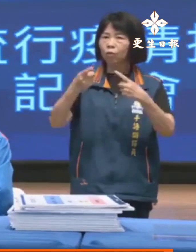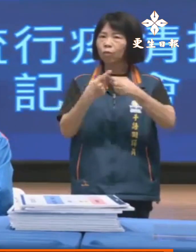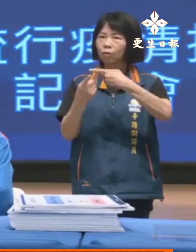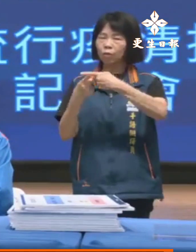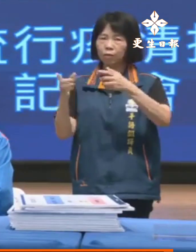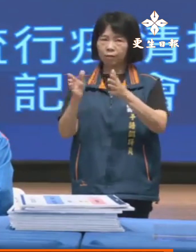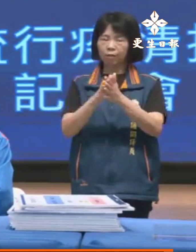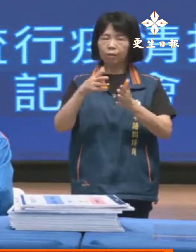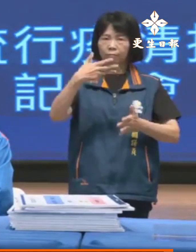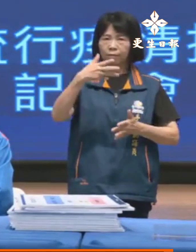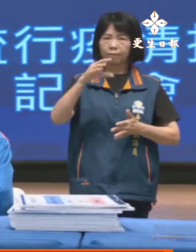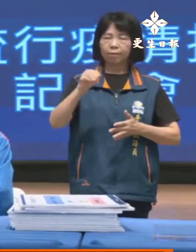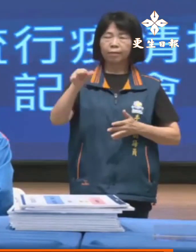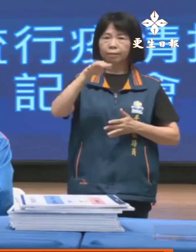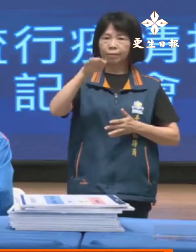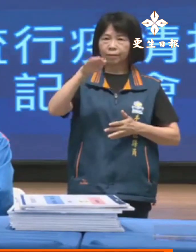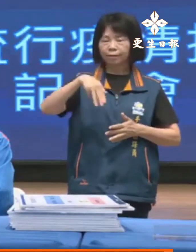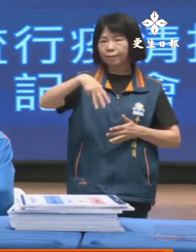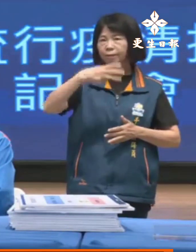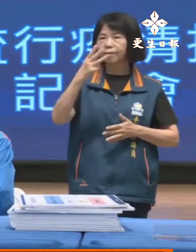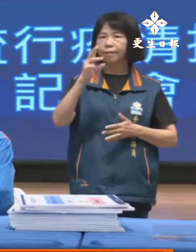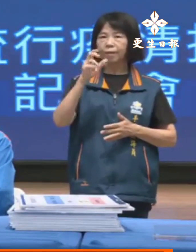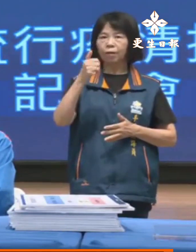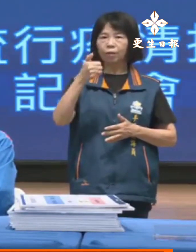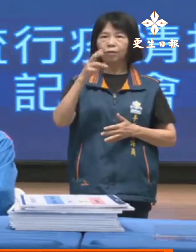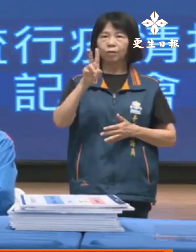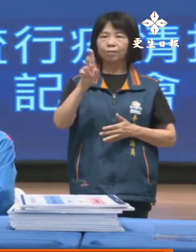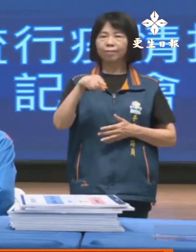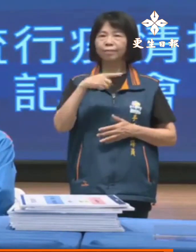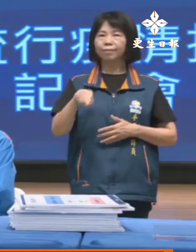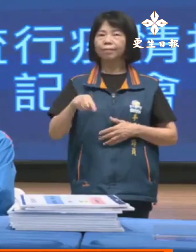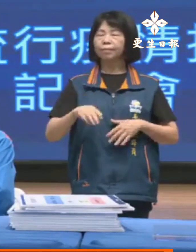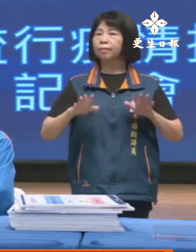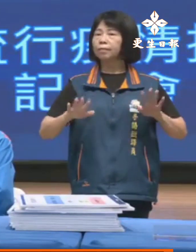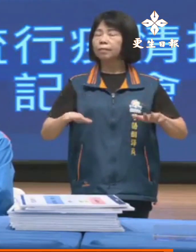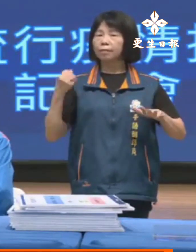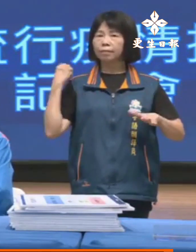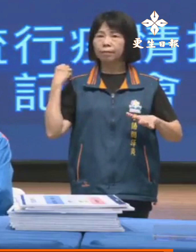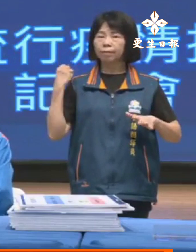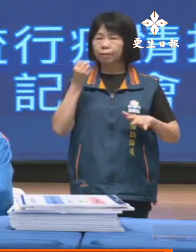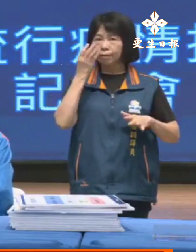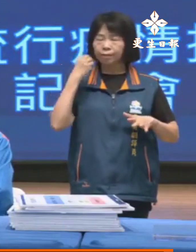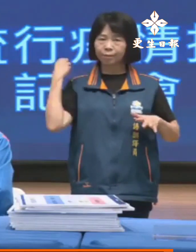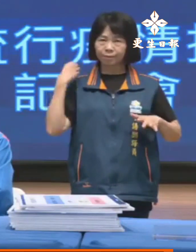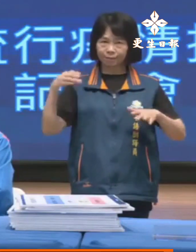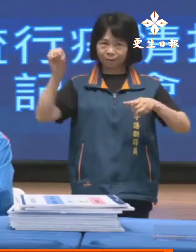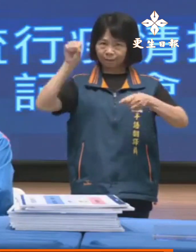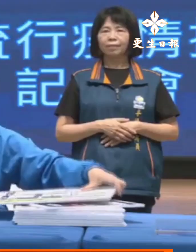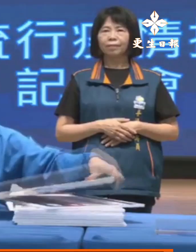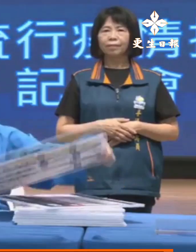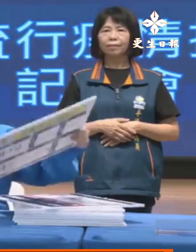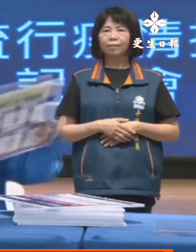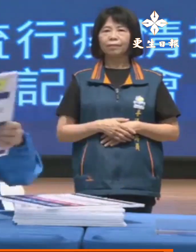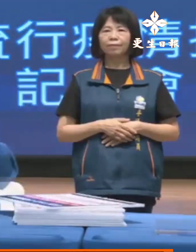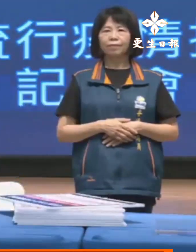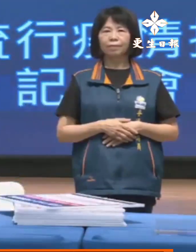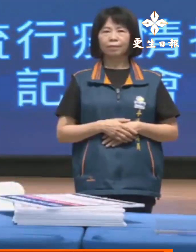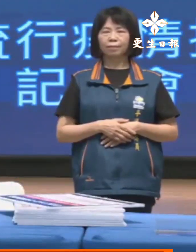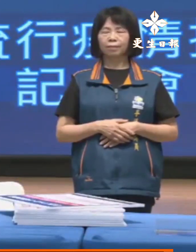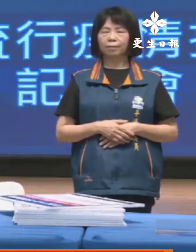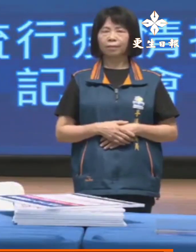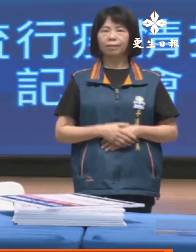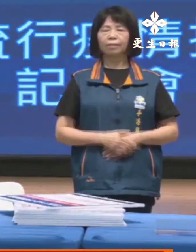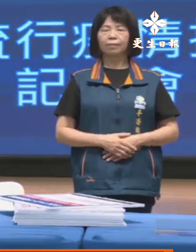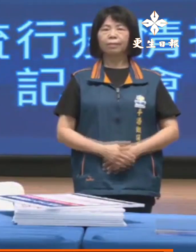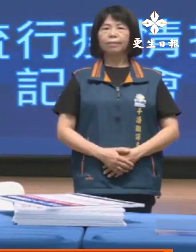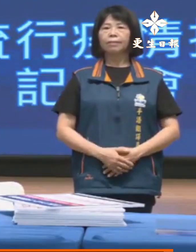89,352人。好，那今天花莲县是新增的是1,558位，这是我们的这个